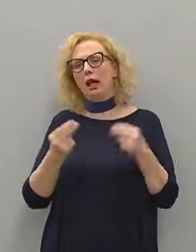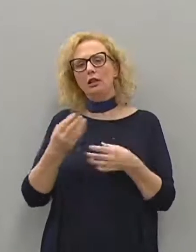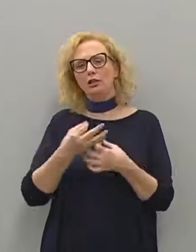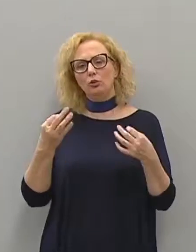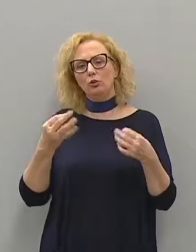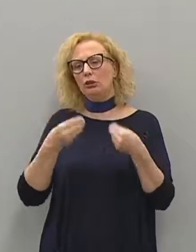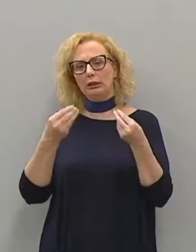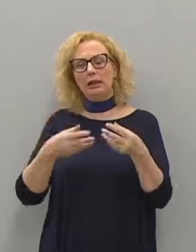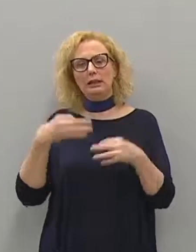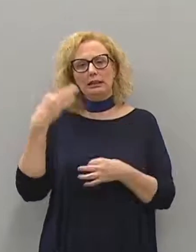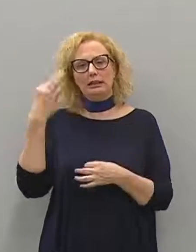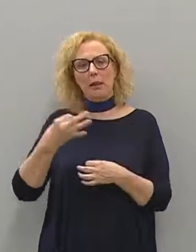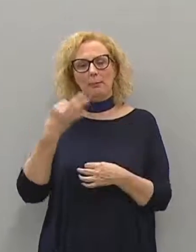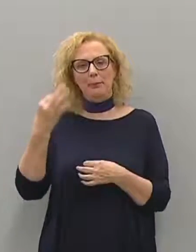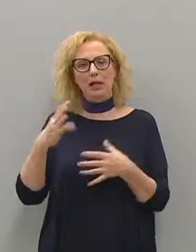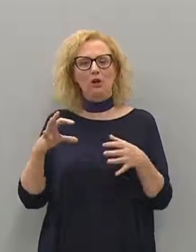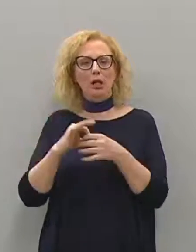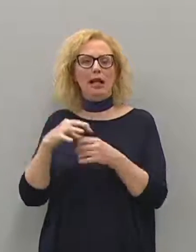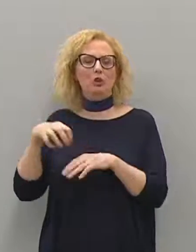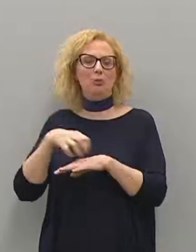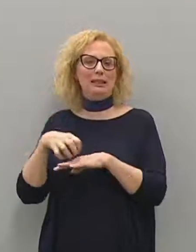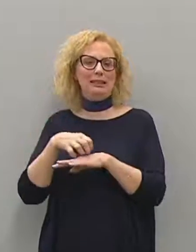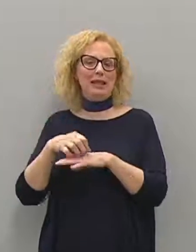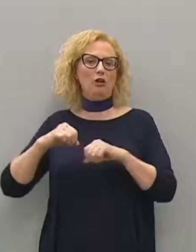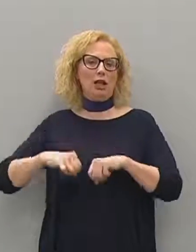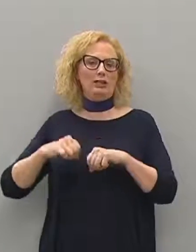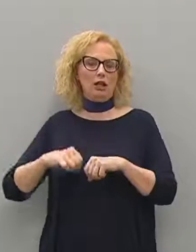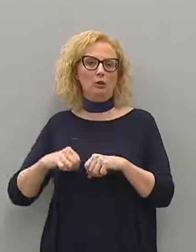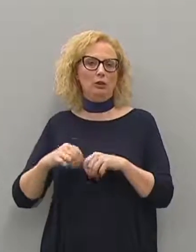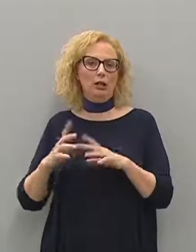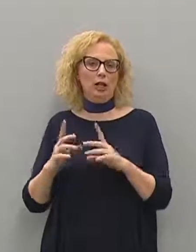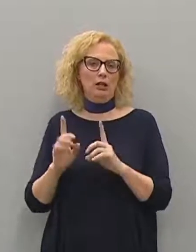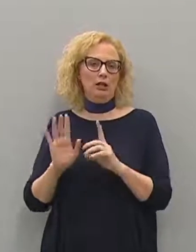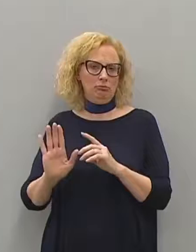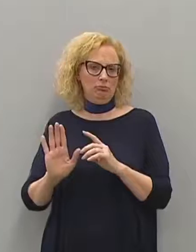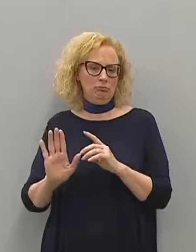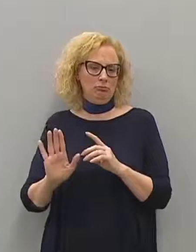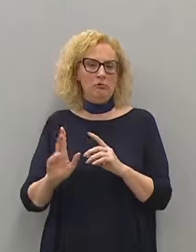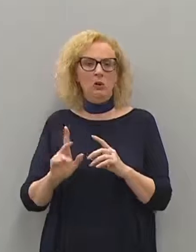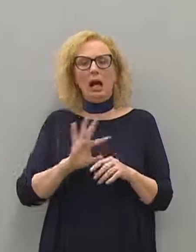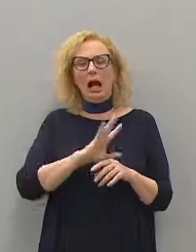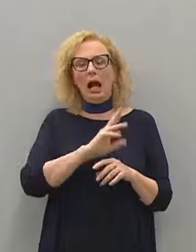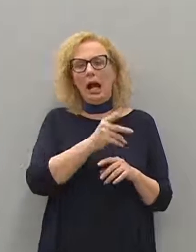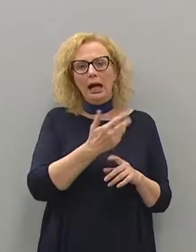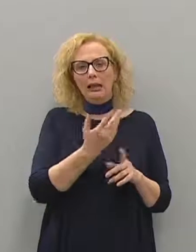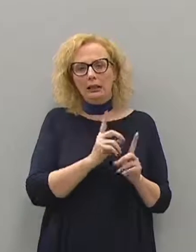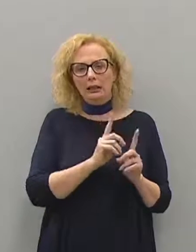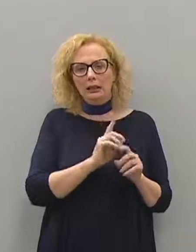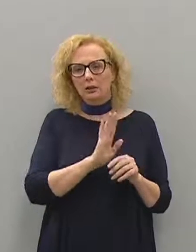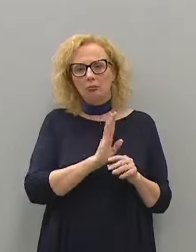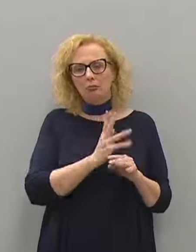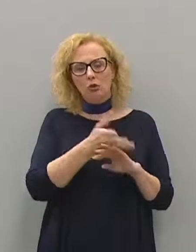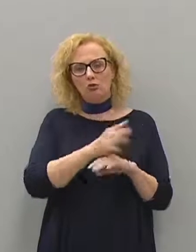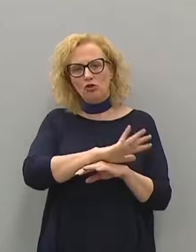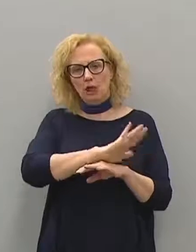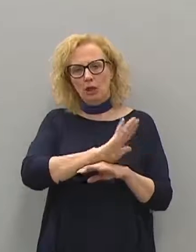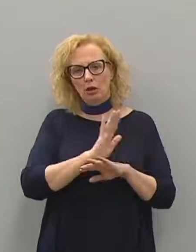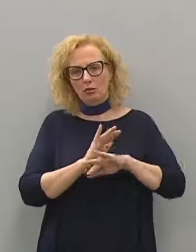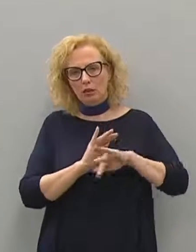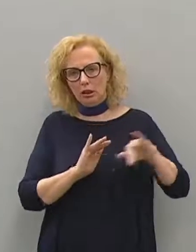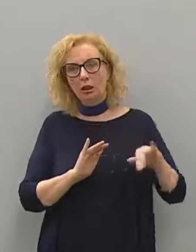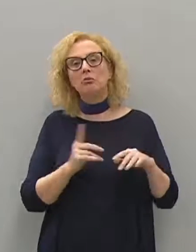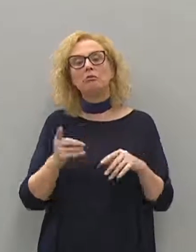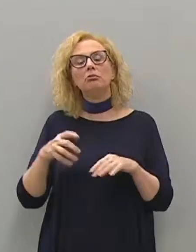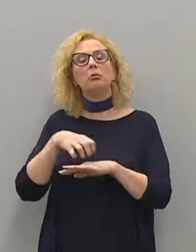ritiene giusto non quello che ritengono giusti giusti diciamo chiunque possa riposta chiedere quelli che ministero della salute ha